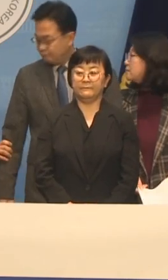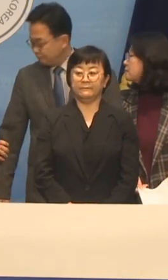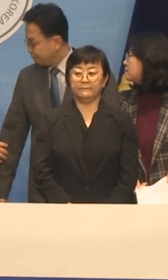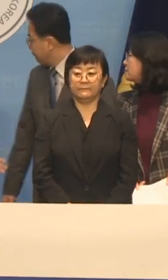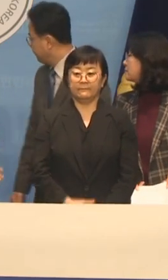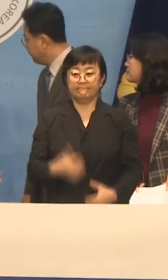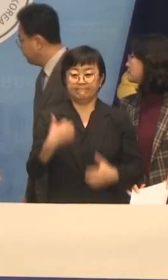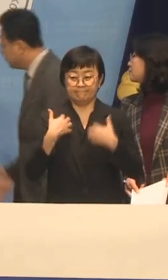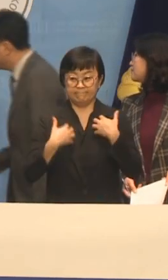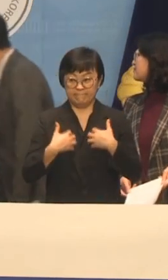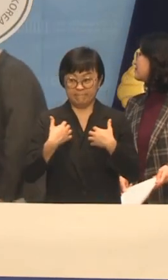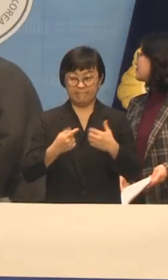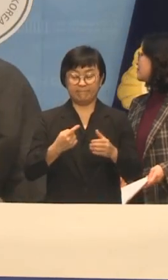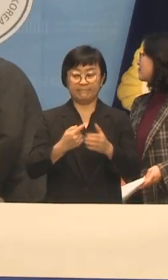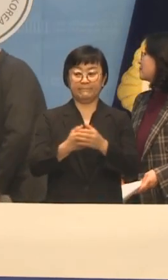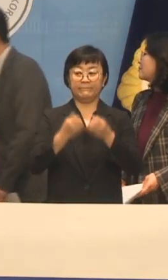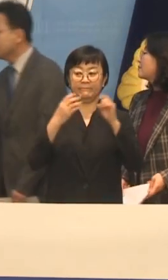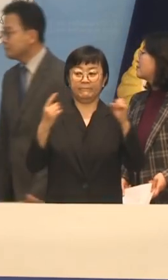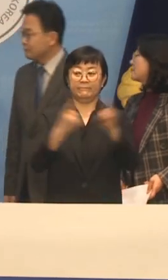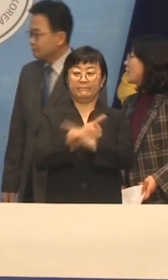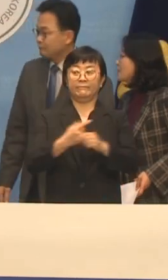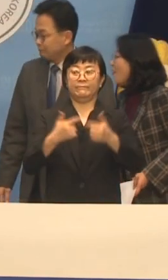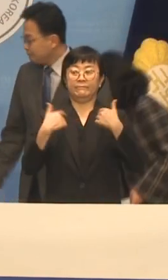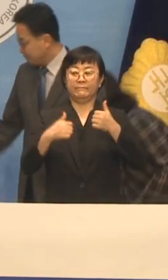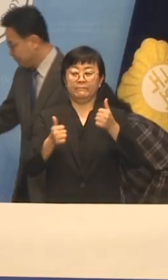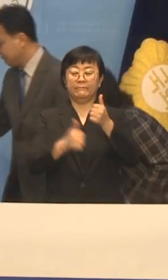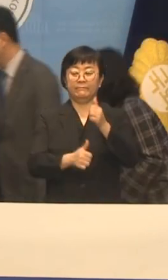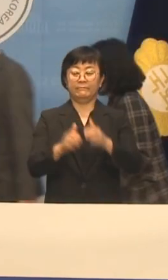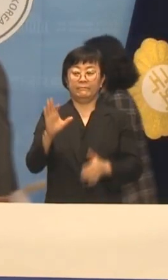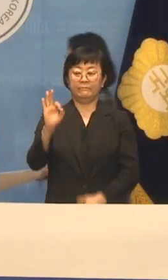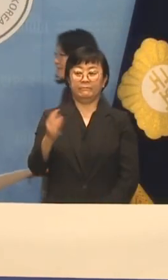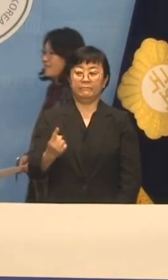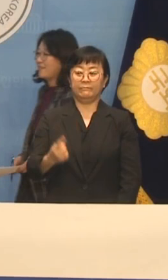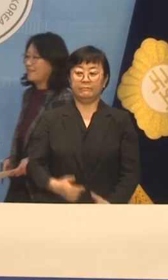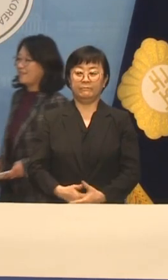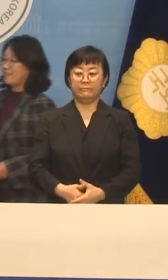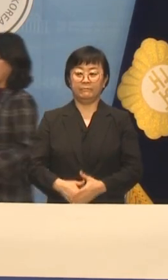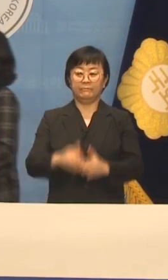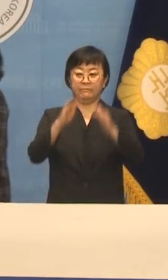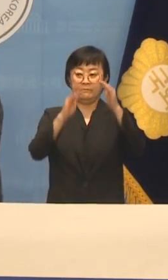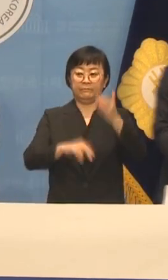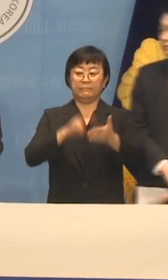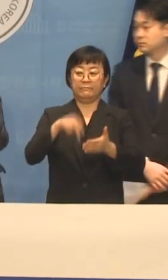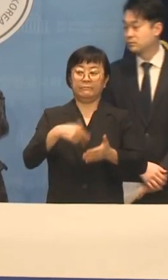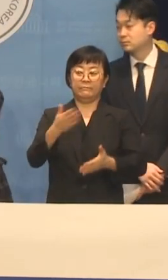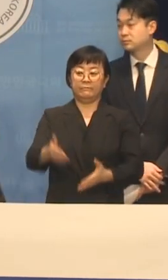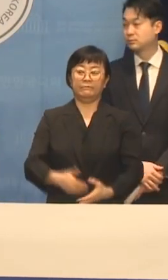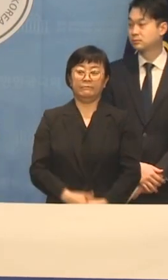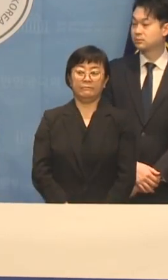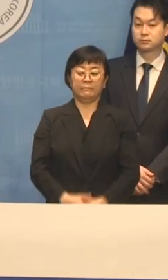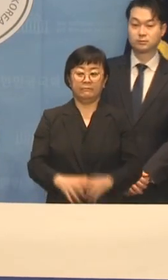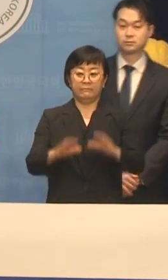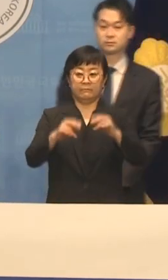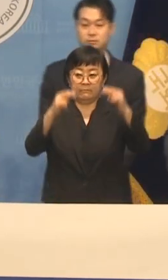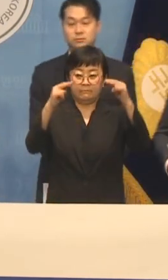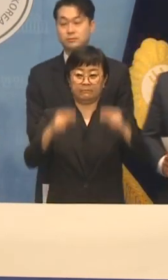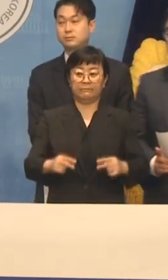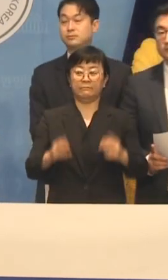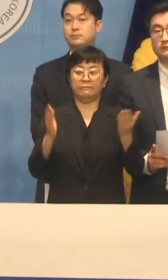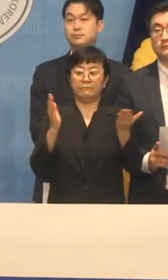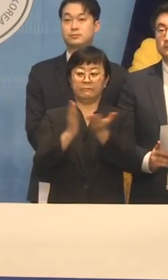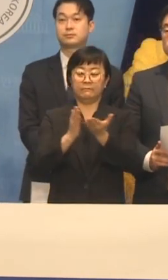예, 반갑습니다. 더민주 서울혁신회의 상임대표 오성규입니다. 기자회견문을 낭독하겠습니다. 국민 눈높이